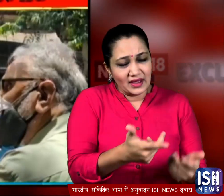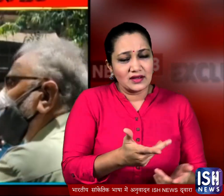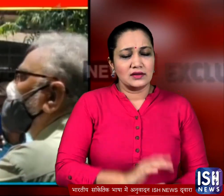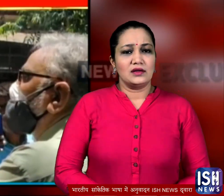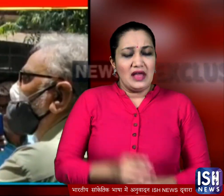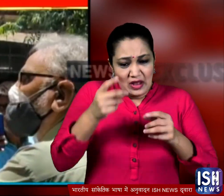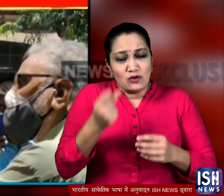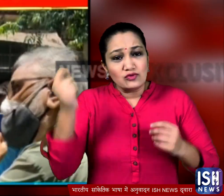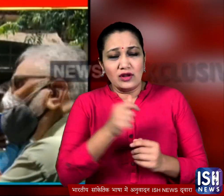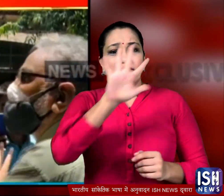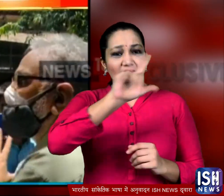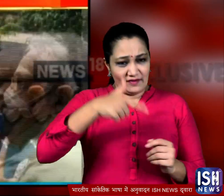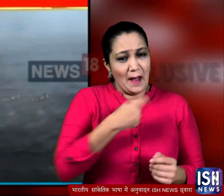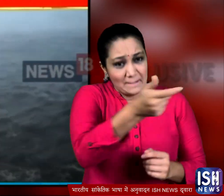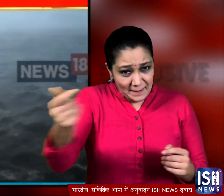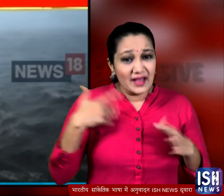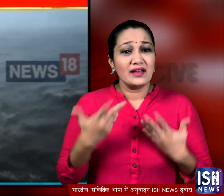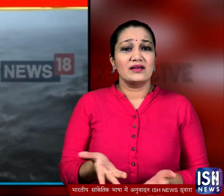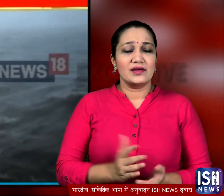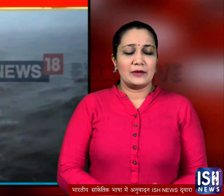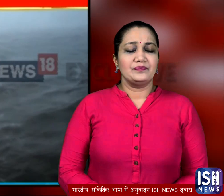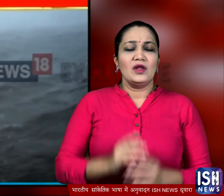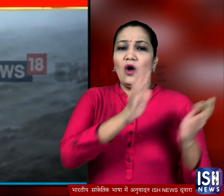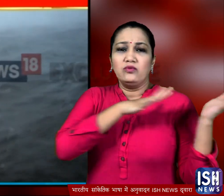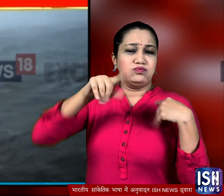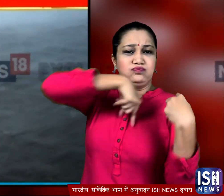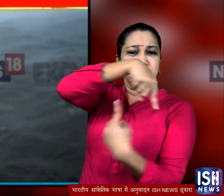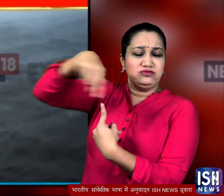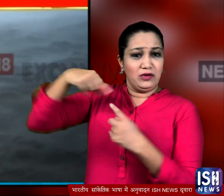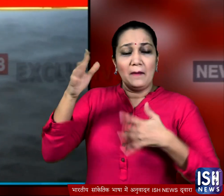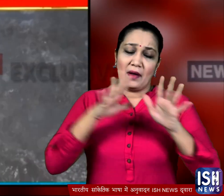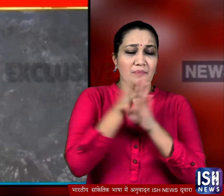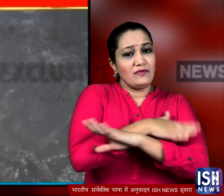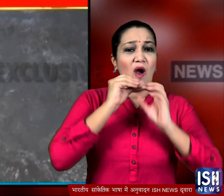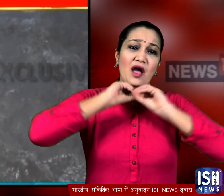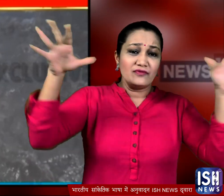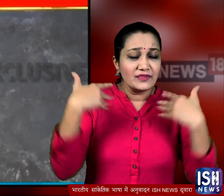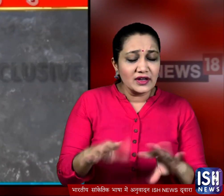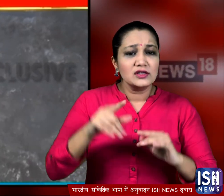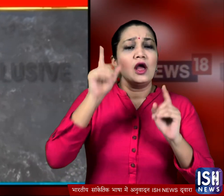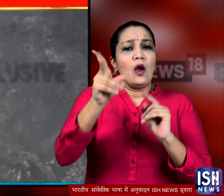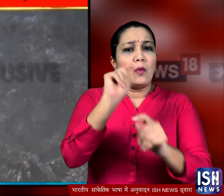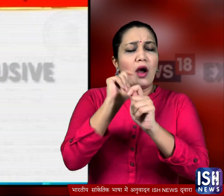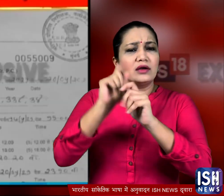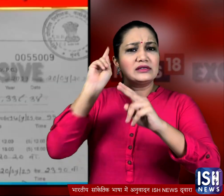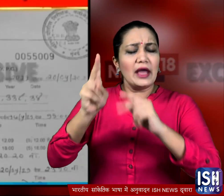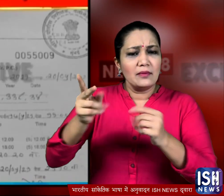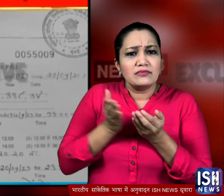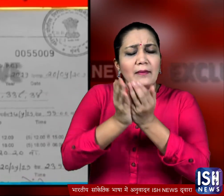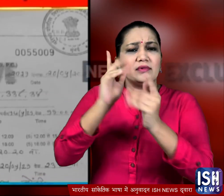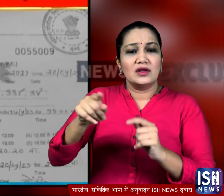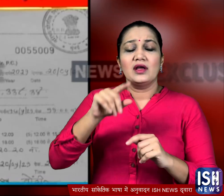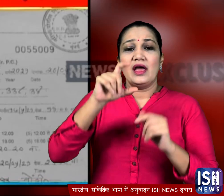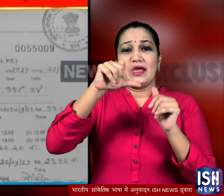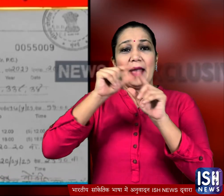अभी तुरंत 5 लाख रुपए हम दे रहे हैं। इस बीच तूफान की चेतावनी के बावजूद अरब सागर में काम जारी रखने पर जहाज के